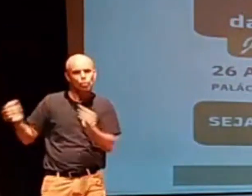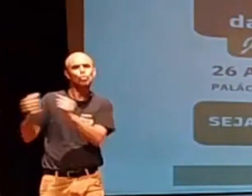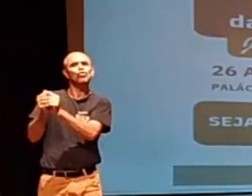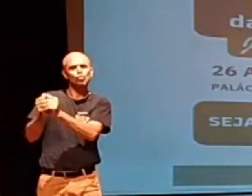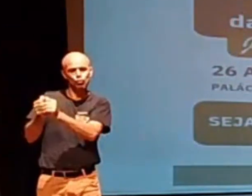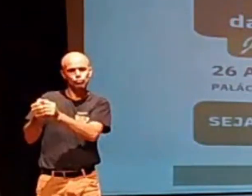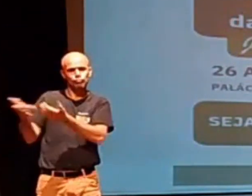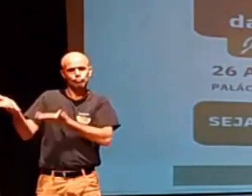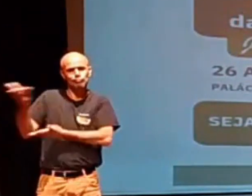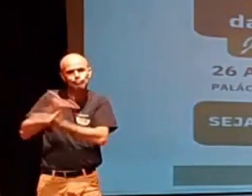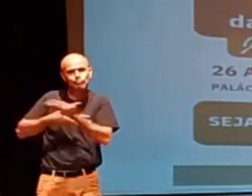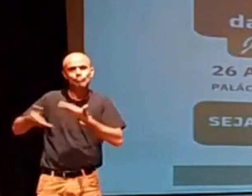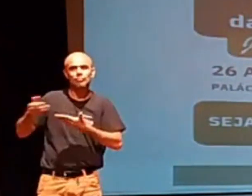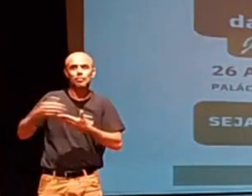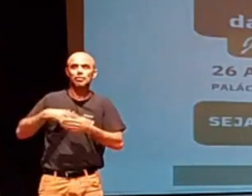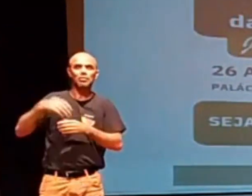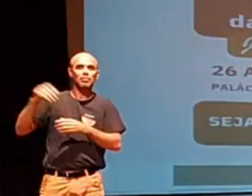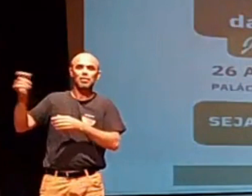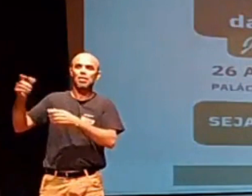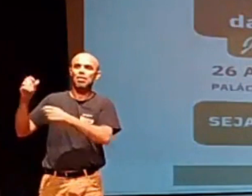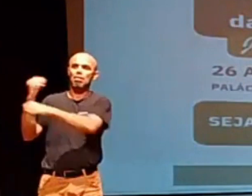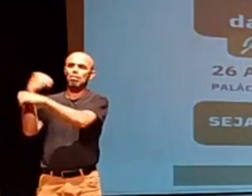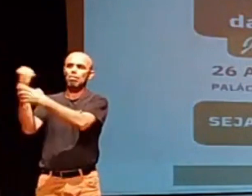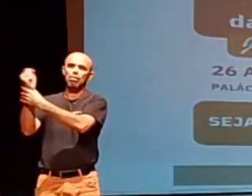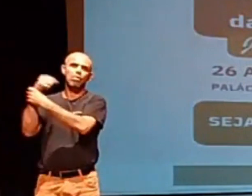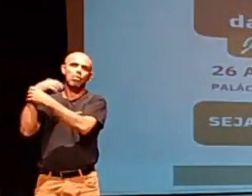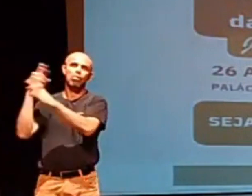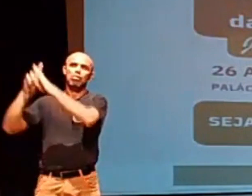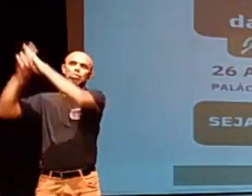se tratar. Não vai cair do céu, não.